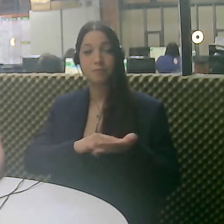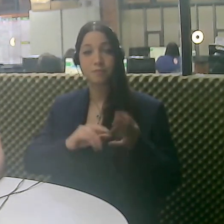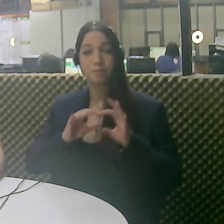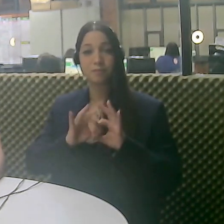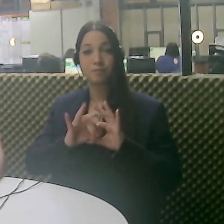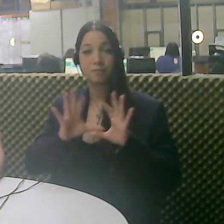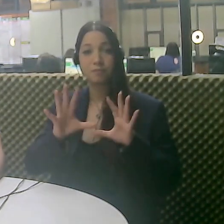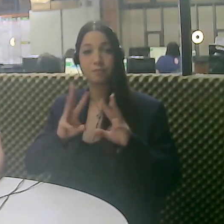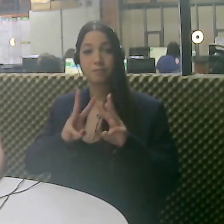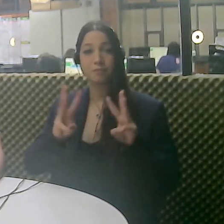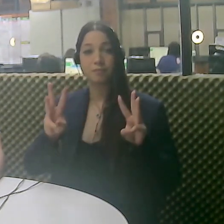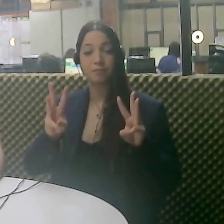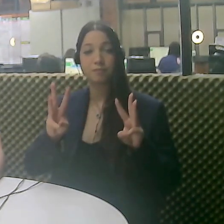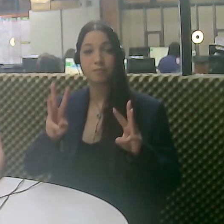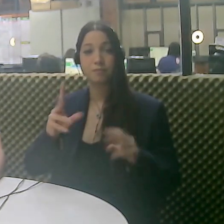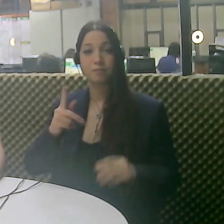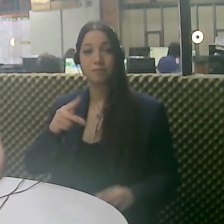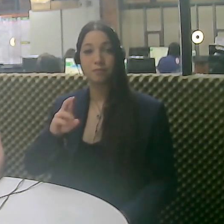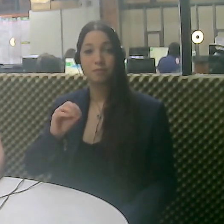disponível na plataforma